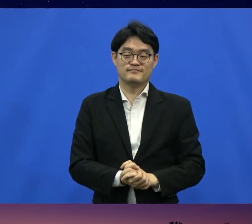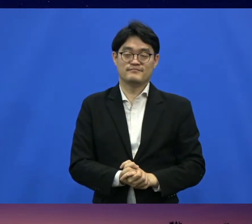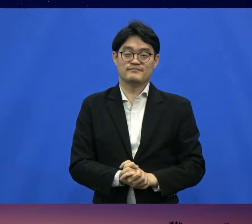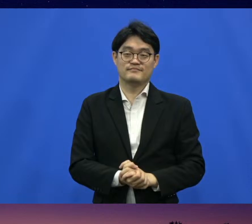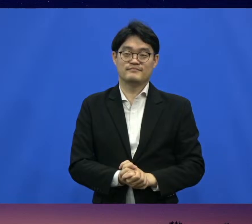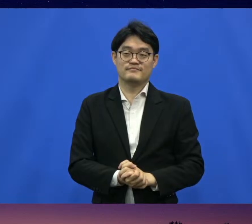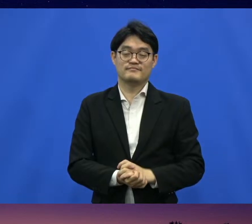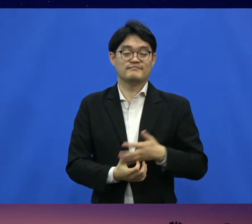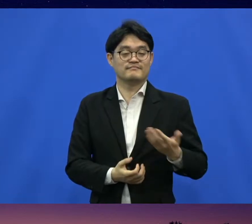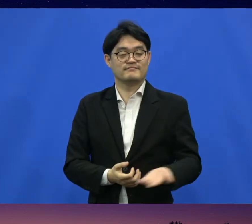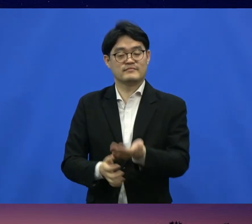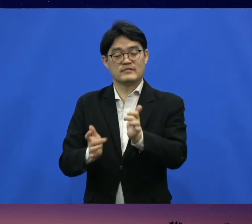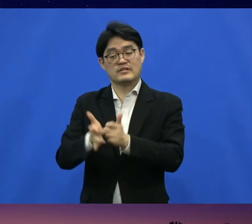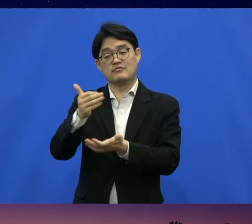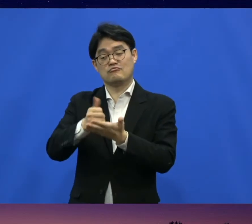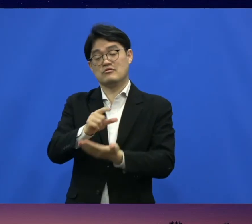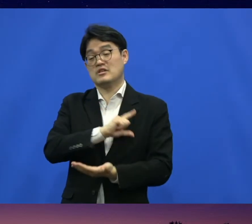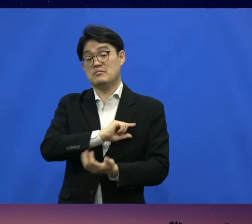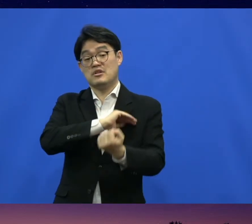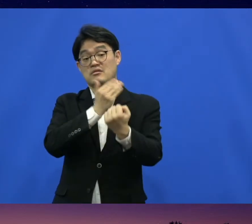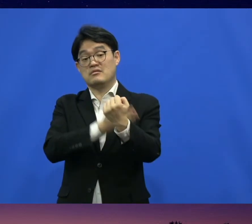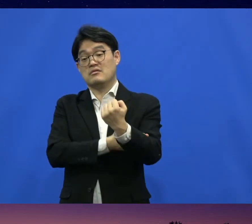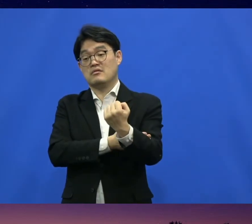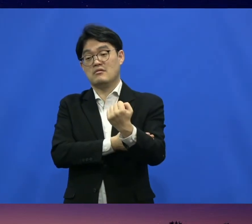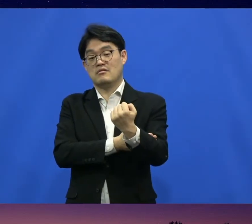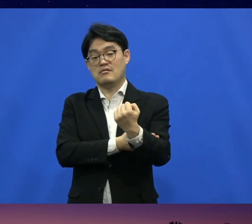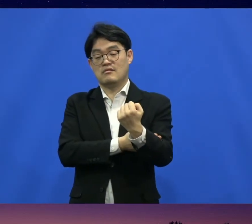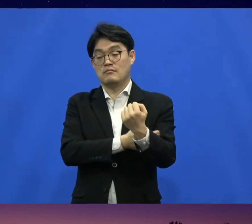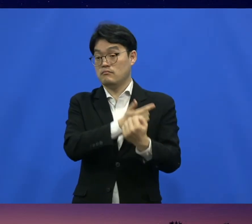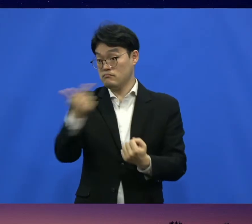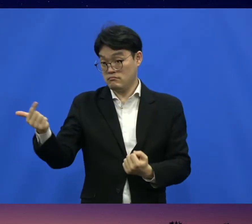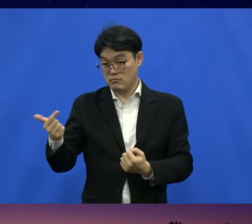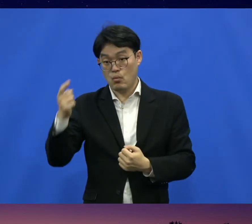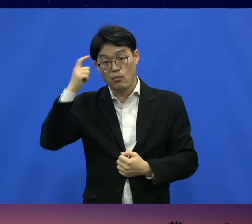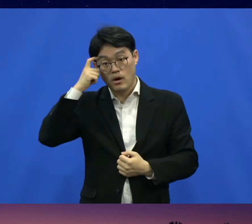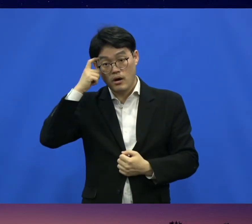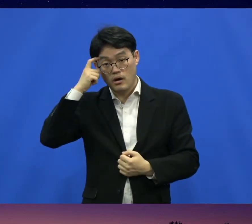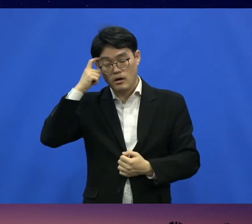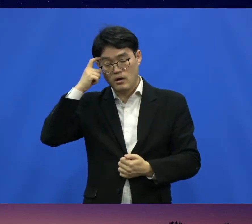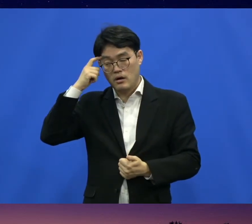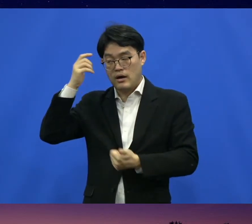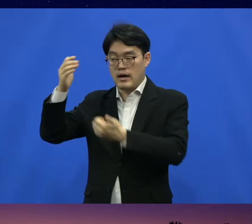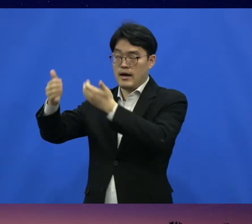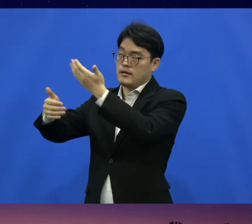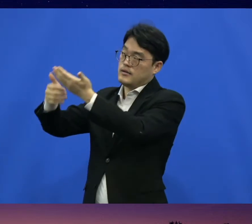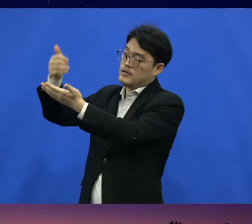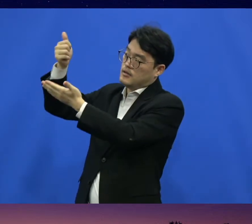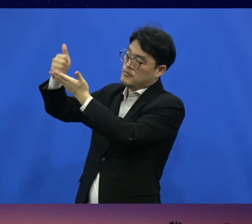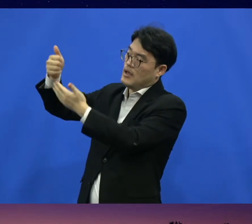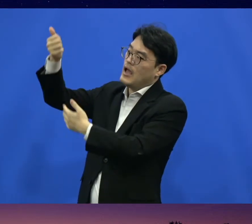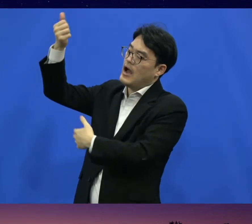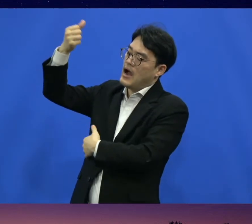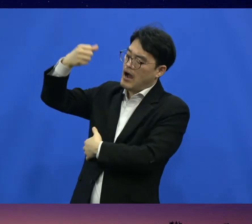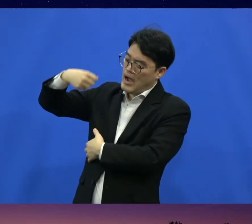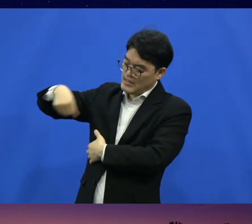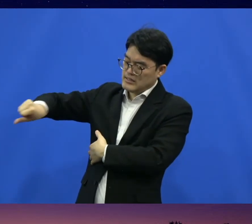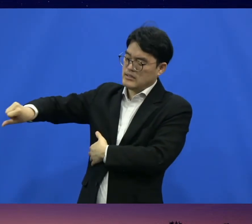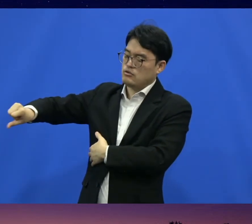여러분, 예수의 이름의 능력이 왜 그렇게 큰 것입니까? 하나님의 아들의 죽으심의 대가가 지불되었기 때문에